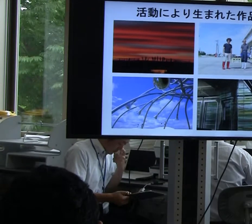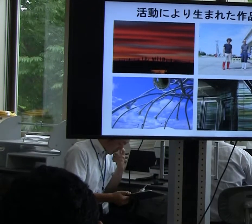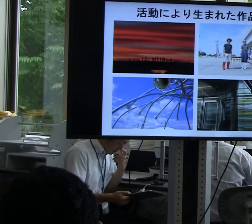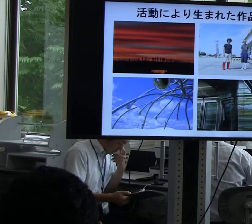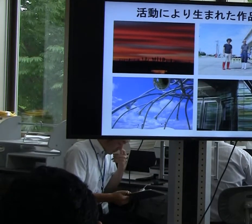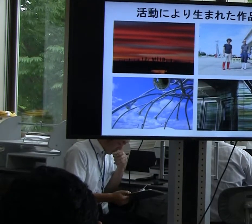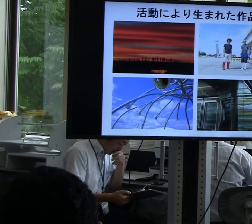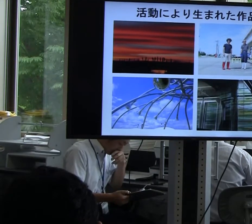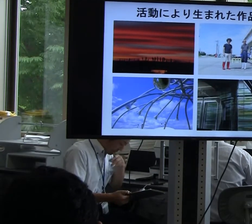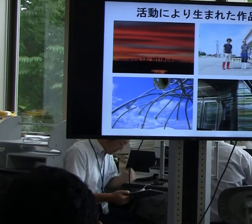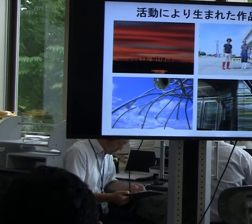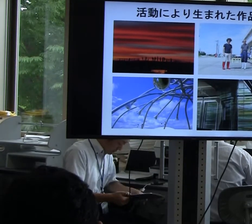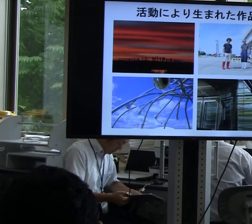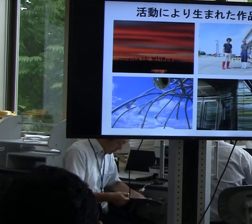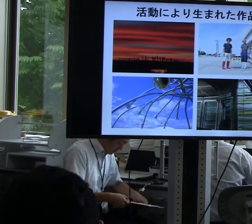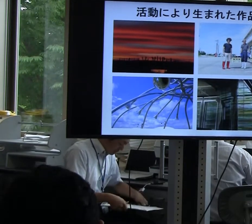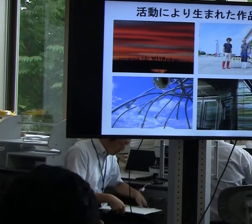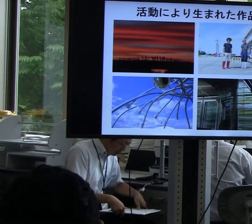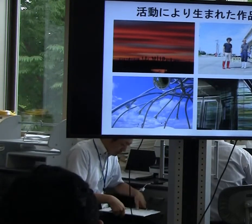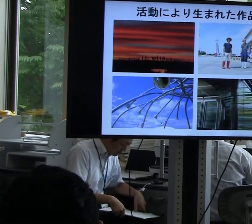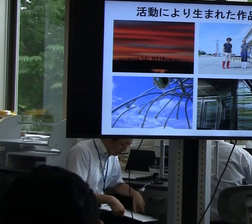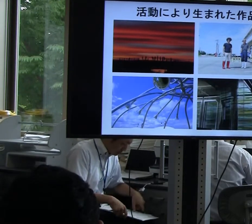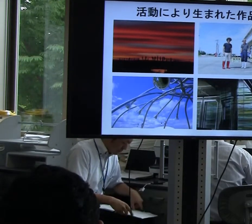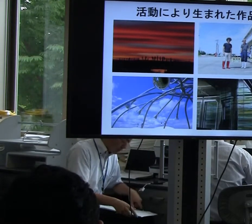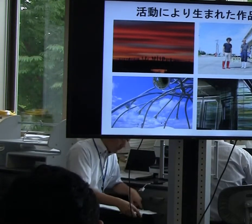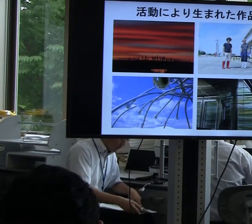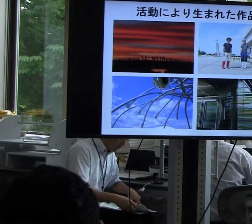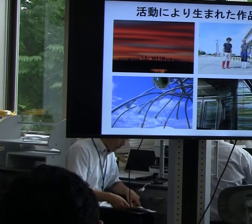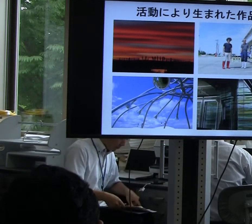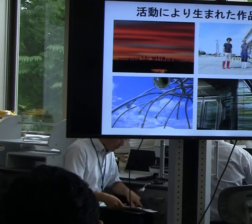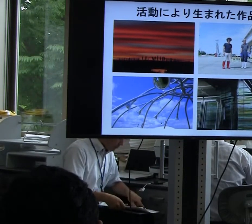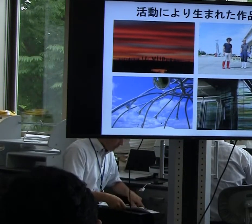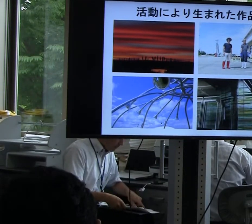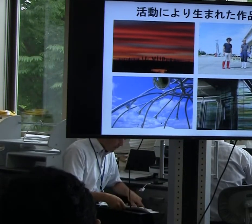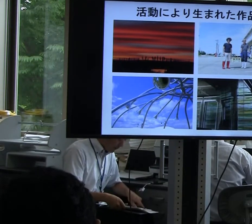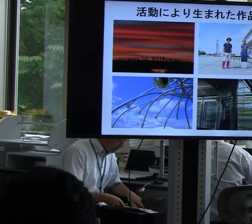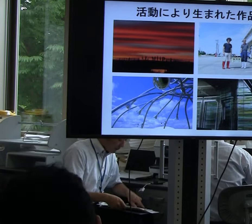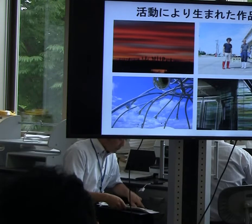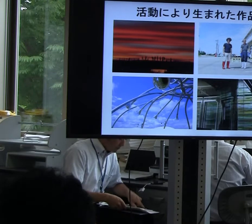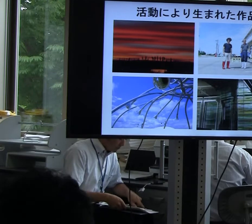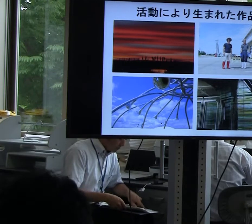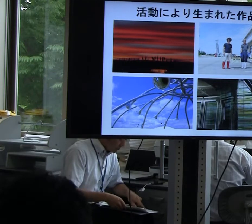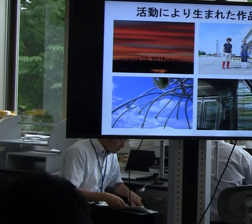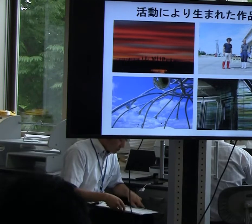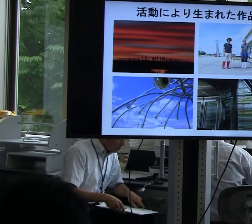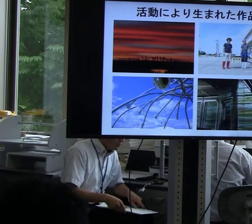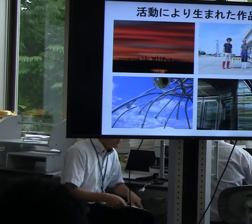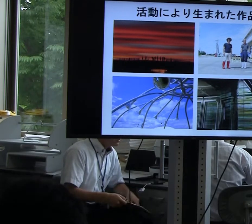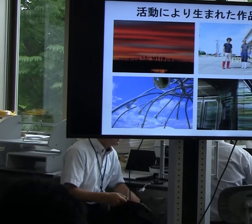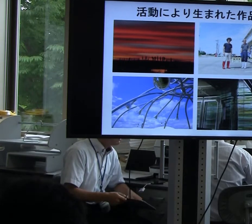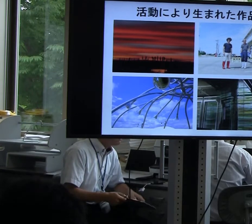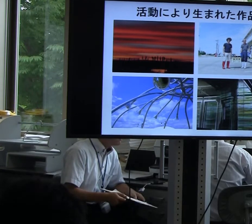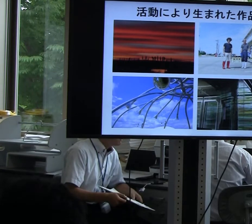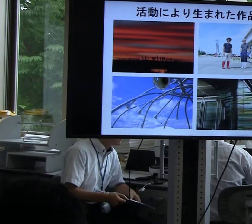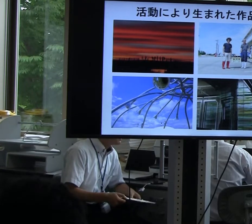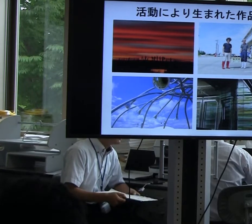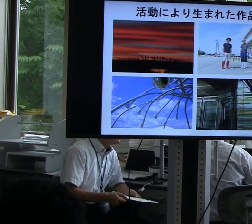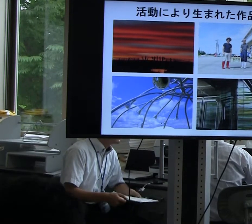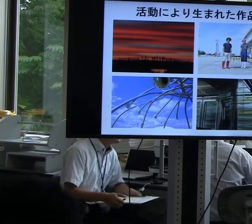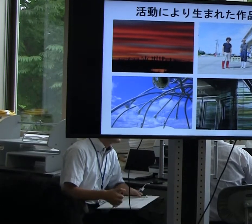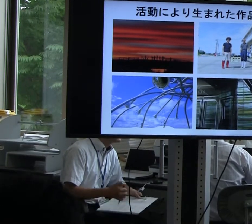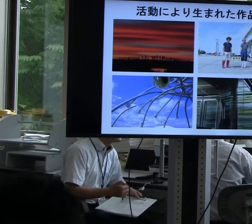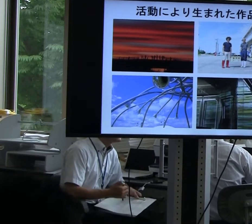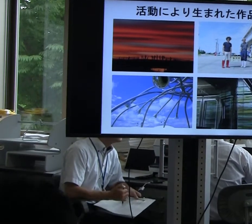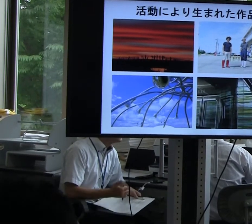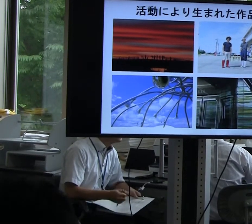で、まあ、俗に言うインスタ映えに載せるようなそういった写真が、こう作品が